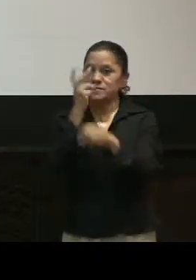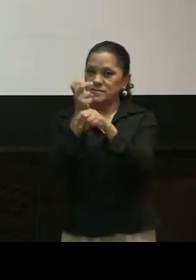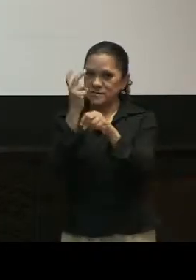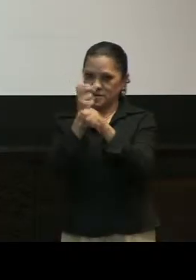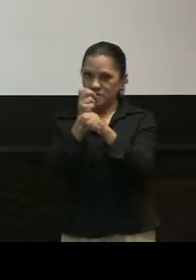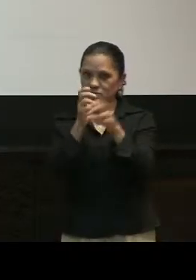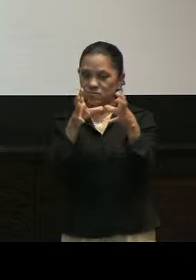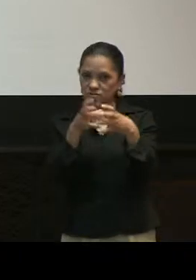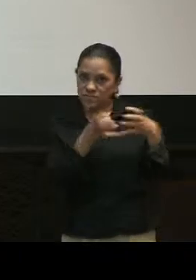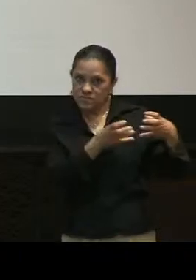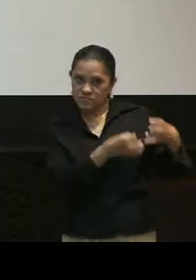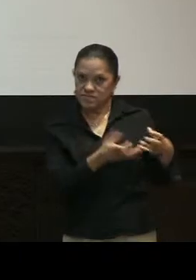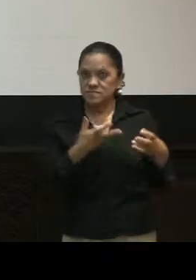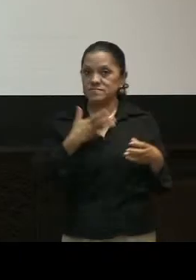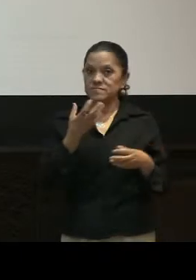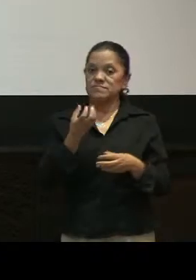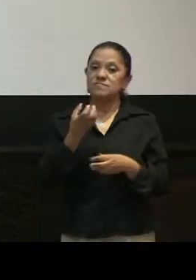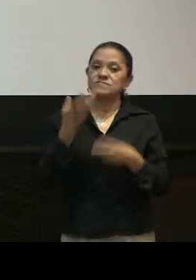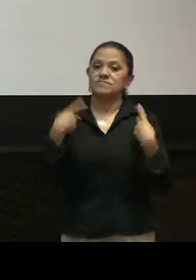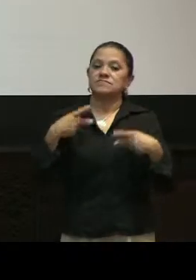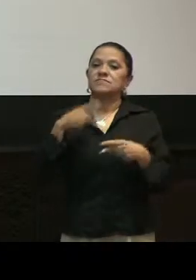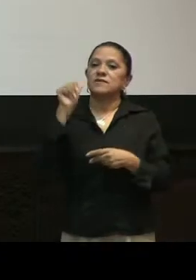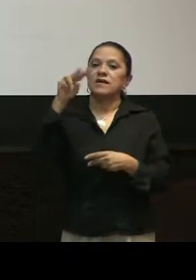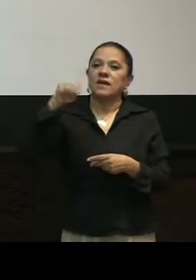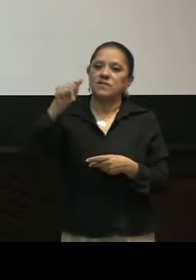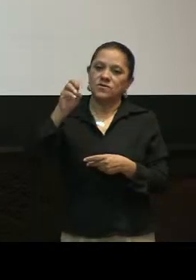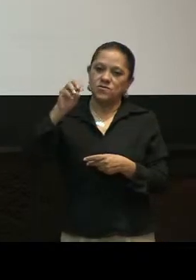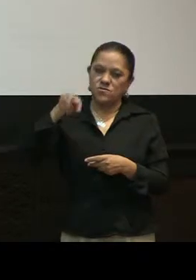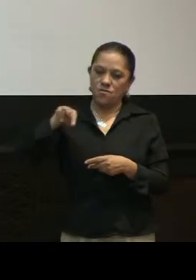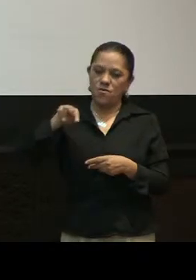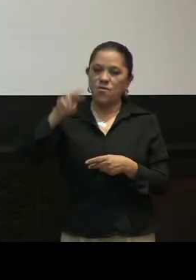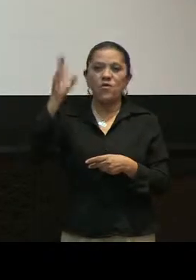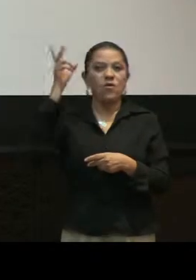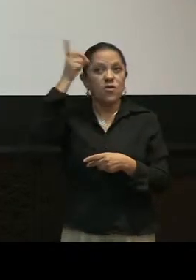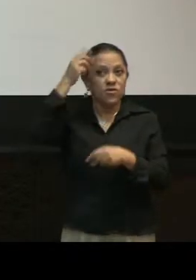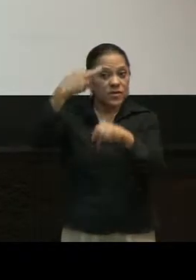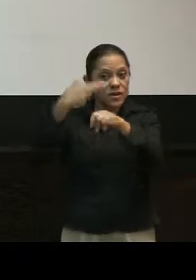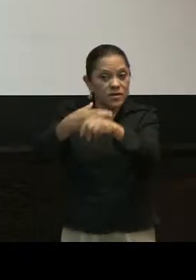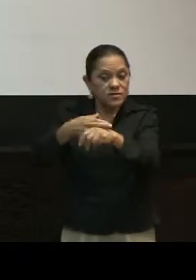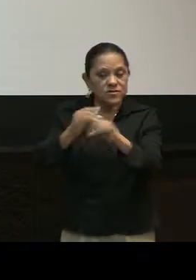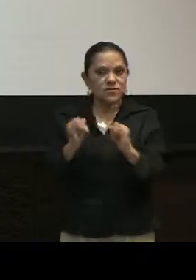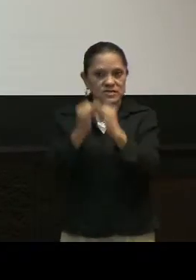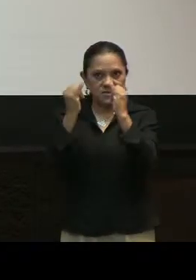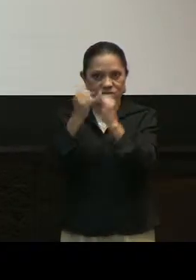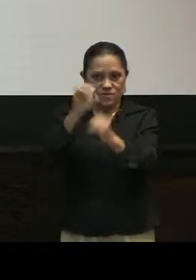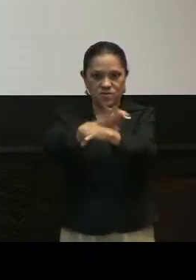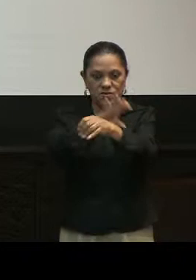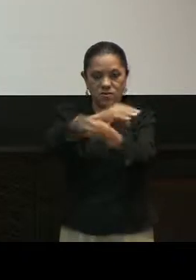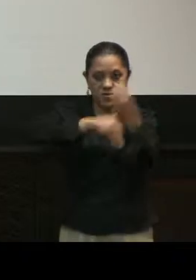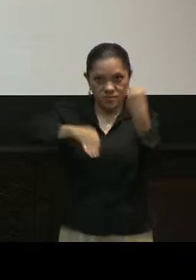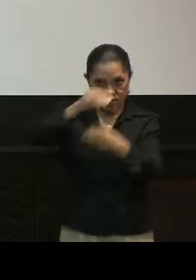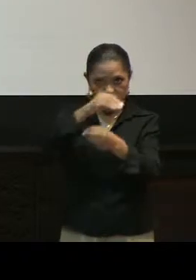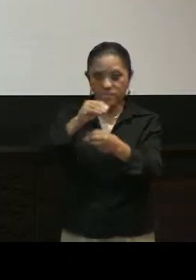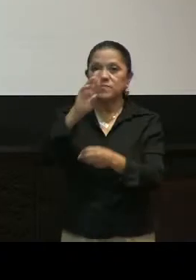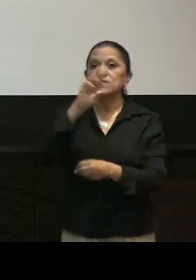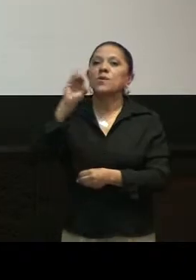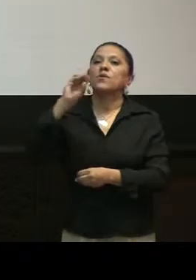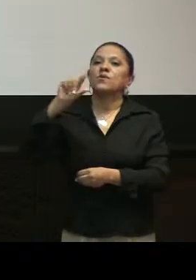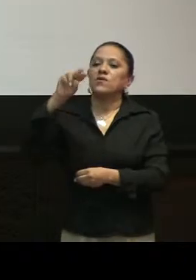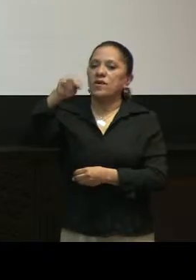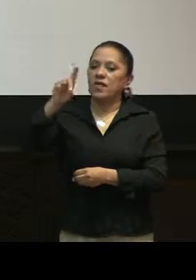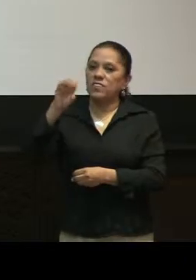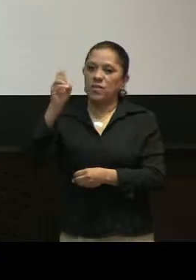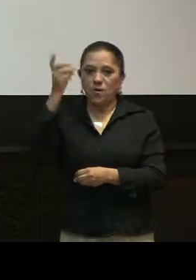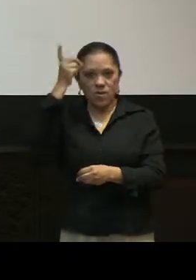panel tendríamos al ciudadano Antonio del Río Portilla, director del Instituto de Energías Renovables, al ciudadano Rolando Nieva Gómez, director